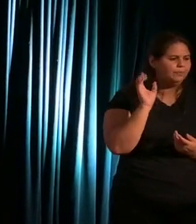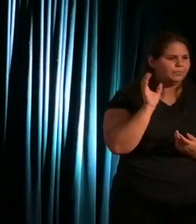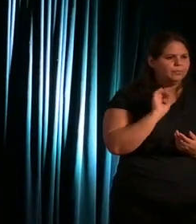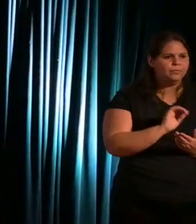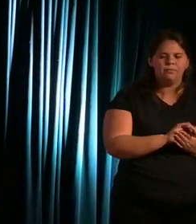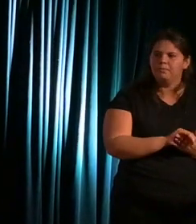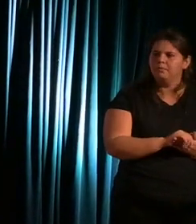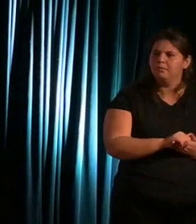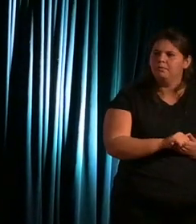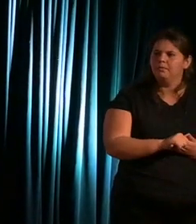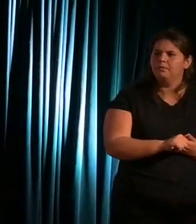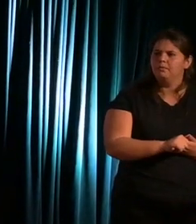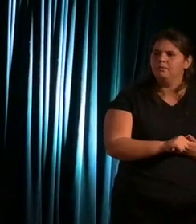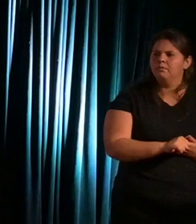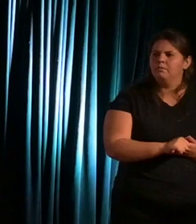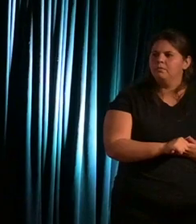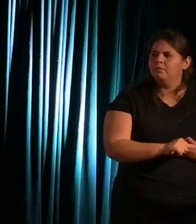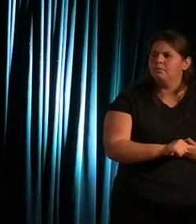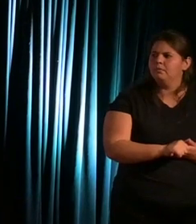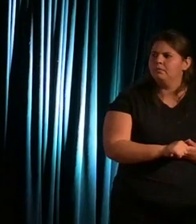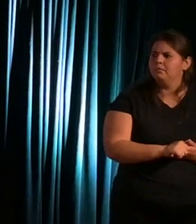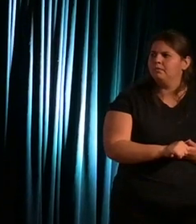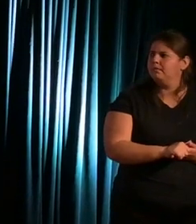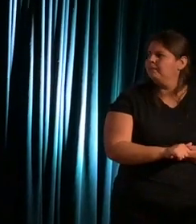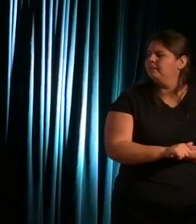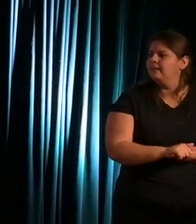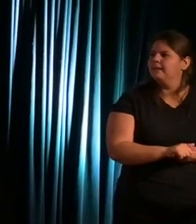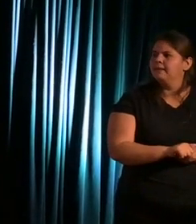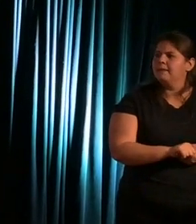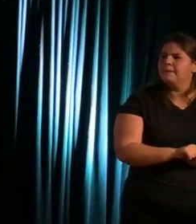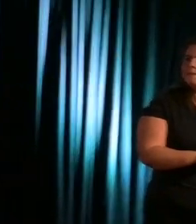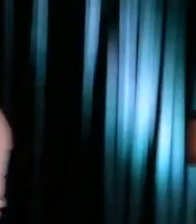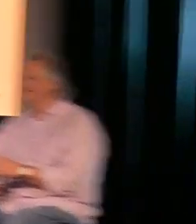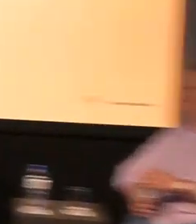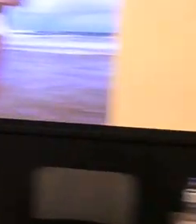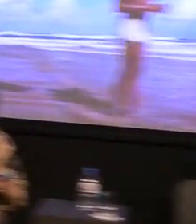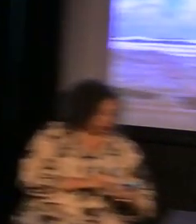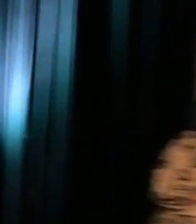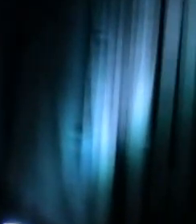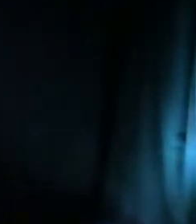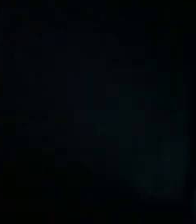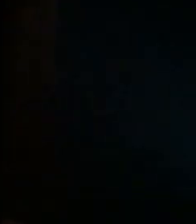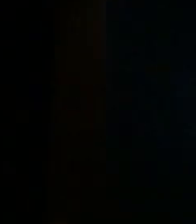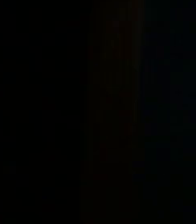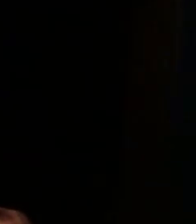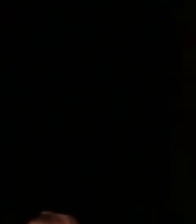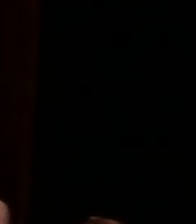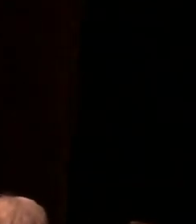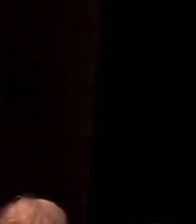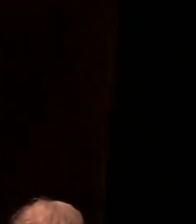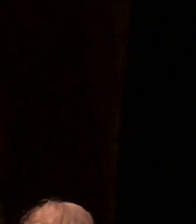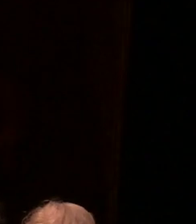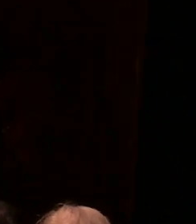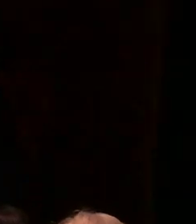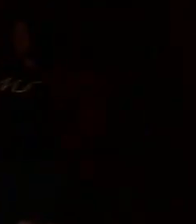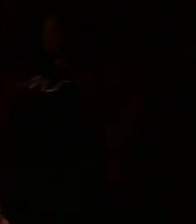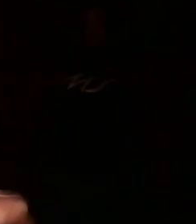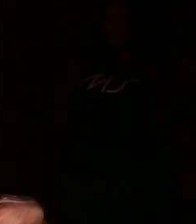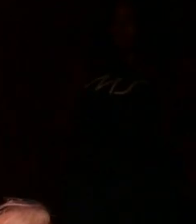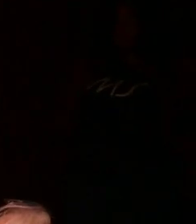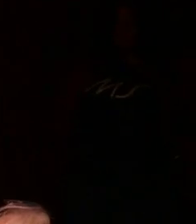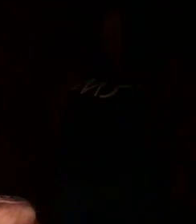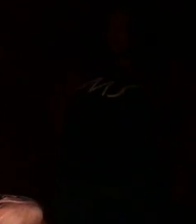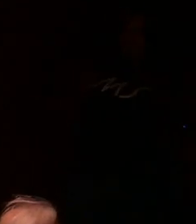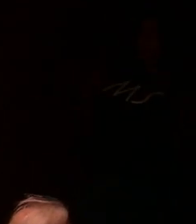editores, os editores, os malteiros. E você conseguiu entrar nessa catedral, que